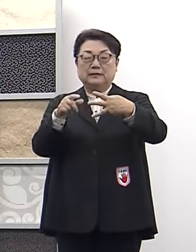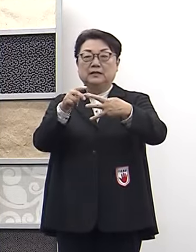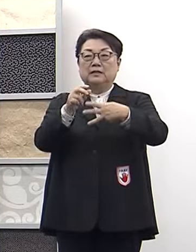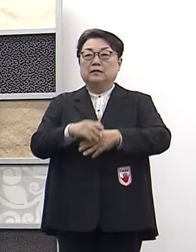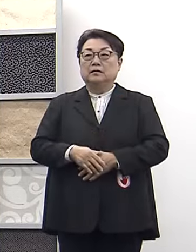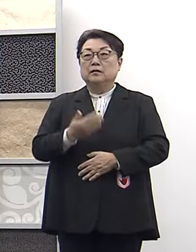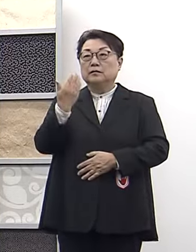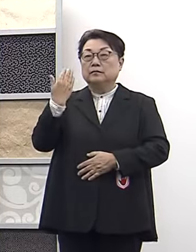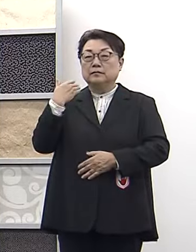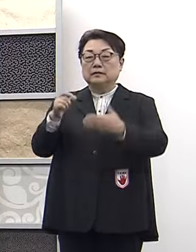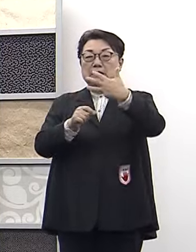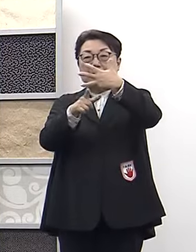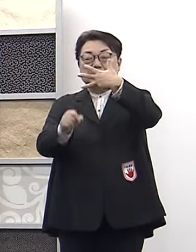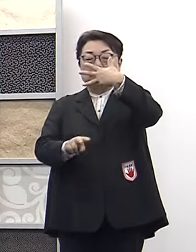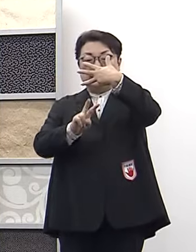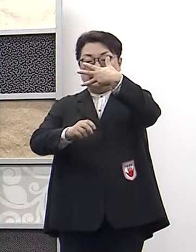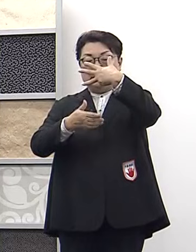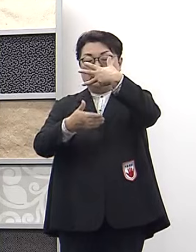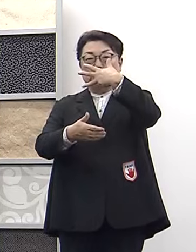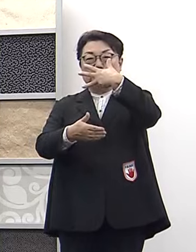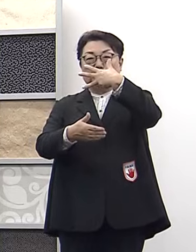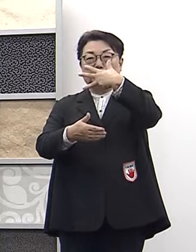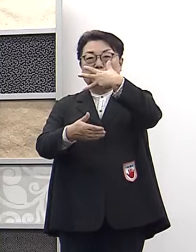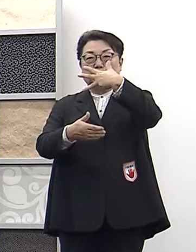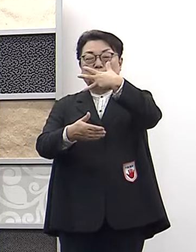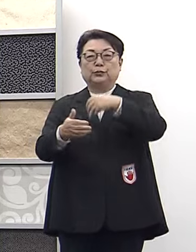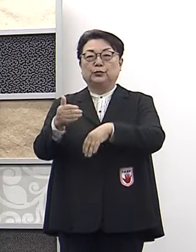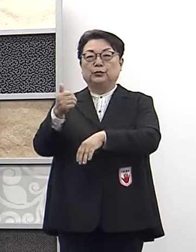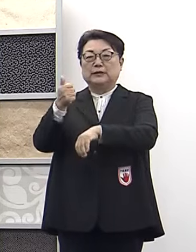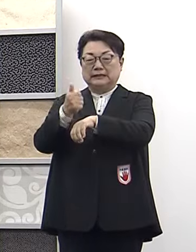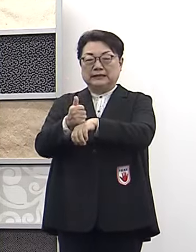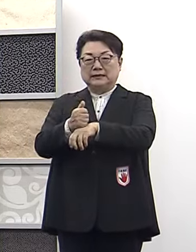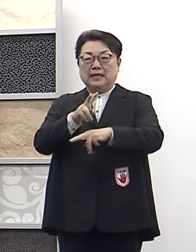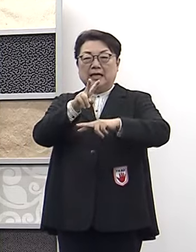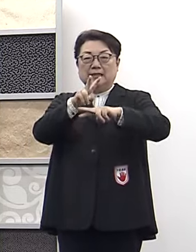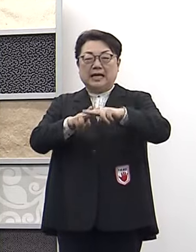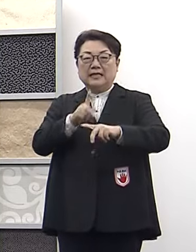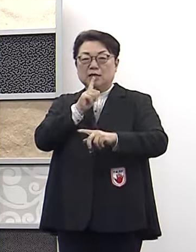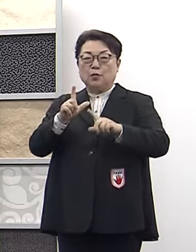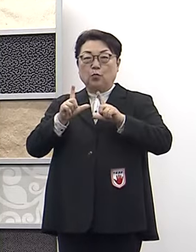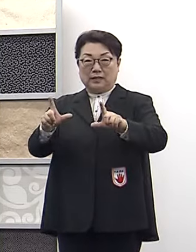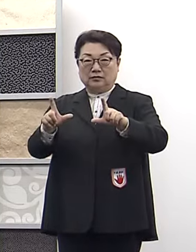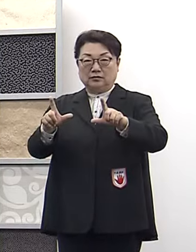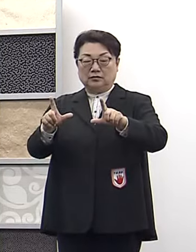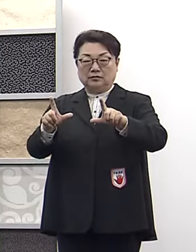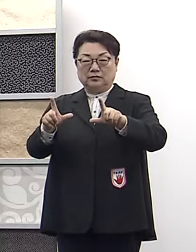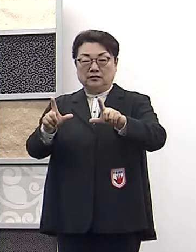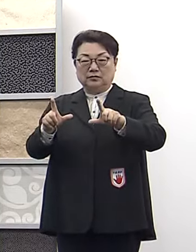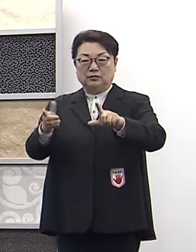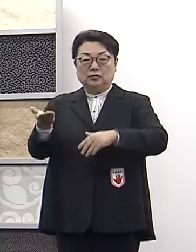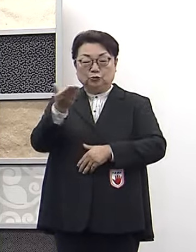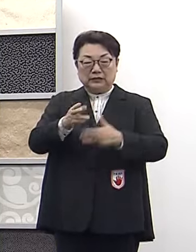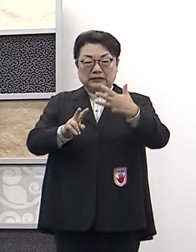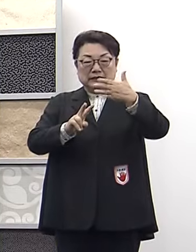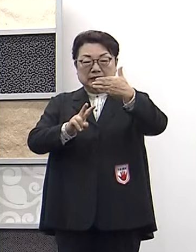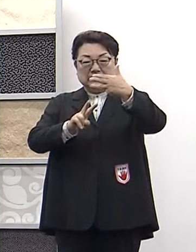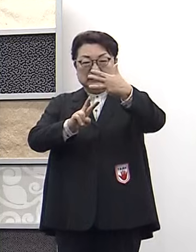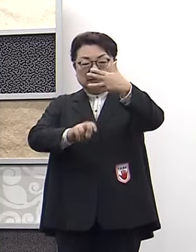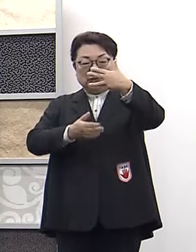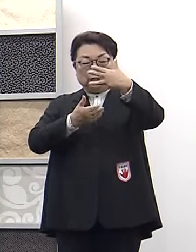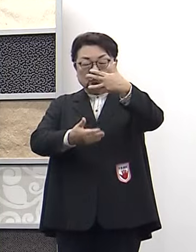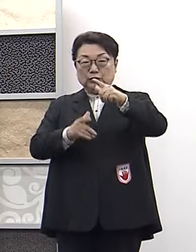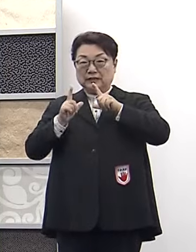日の29日にですね、知事に対する刑事告発が不起訴になって、まあ、29日にまた説明をされてからこれで1週間今日で経ち